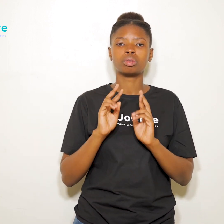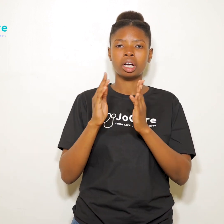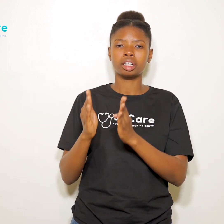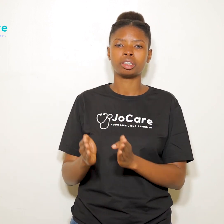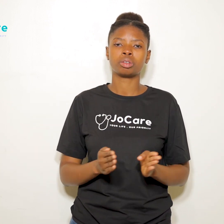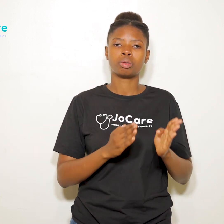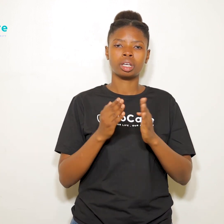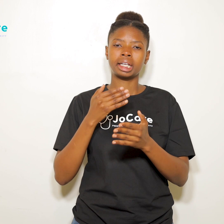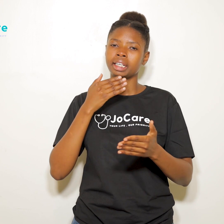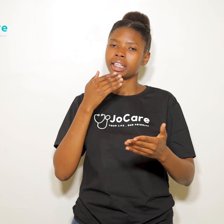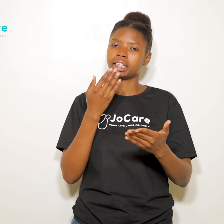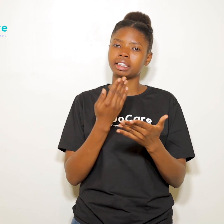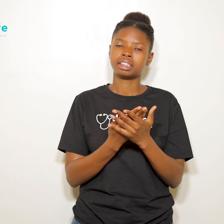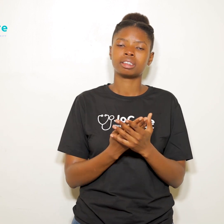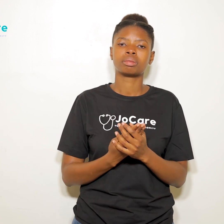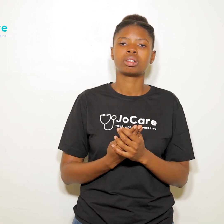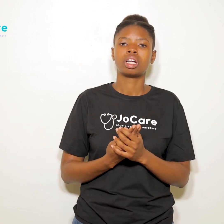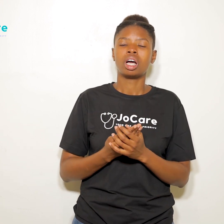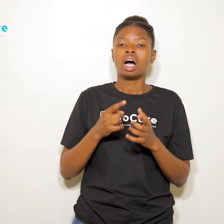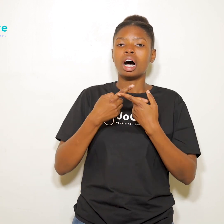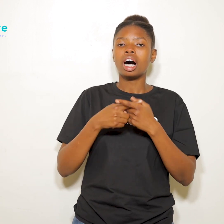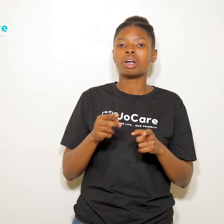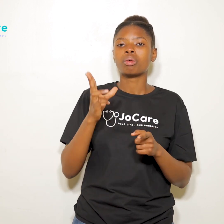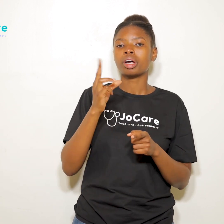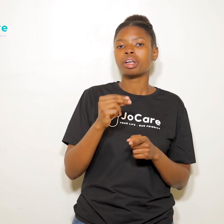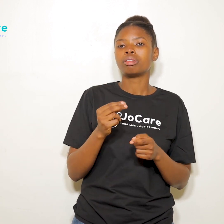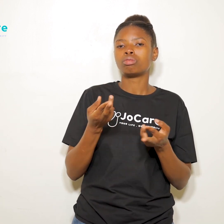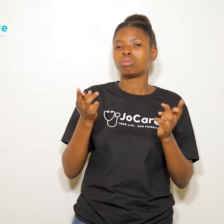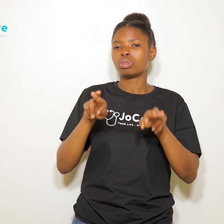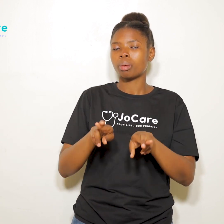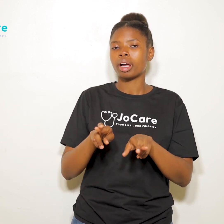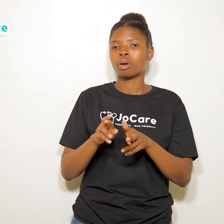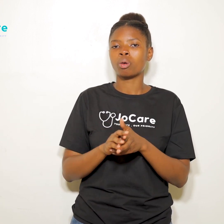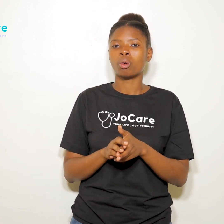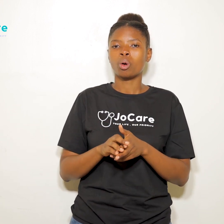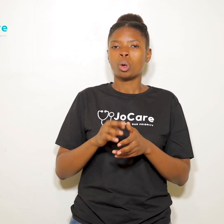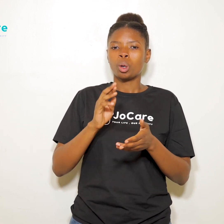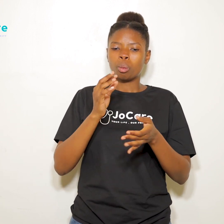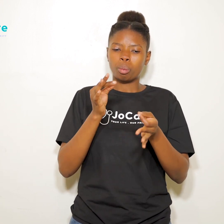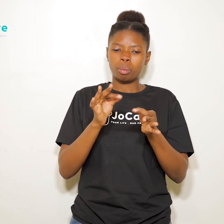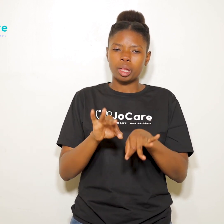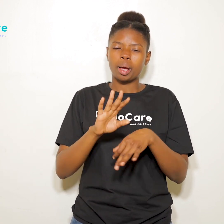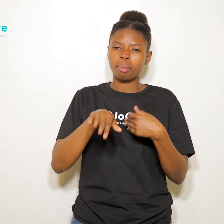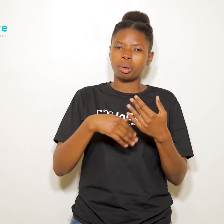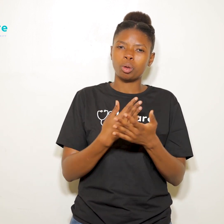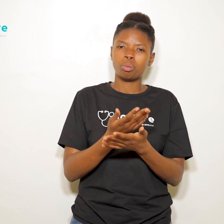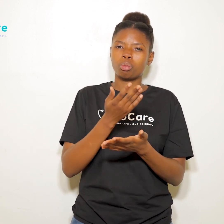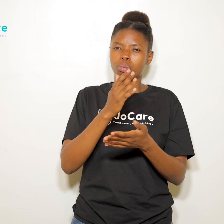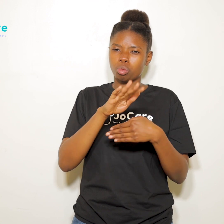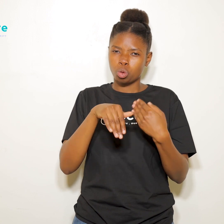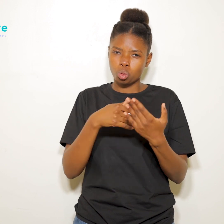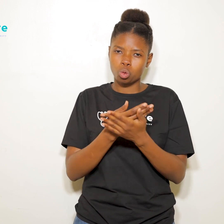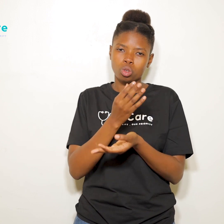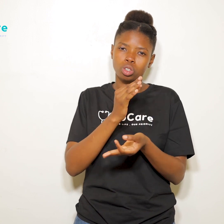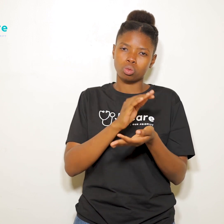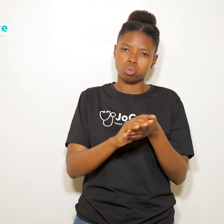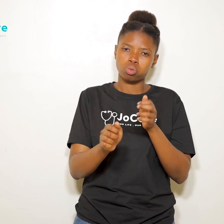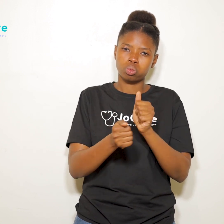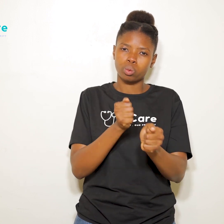bindi byose byari byarateguye, umubiri urabisohora, ibyo bisohoka byitwa imihango. Ubisohora bigenze gute, binyuze